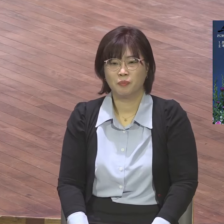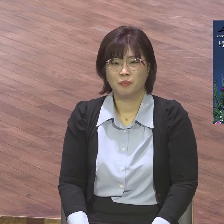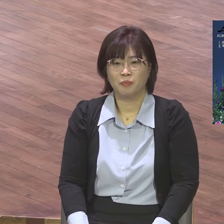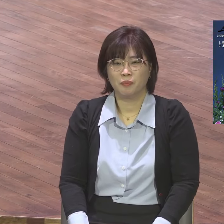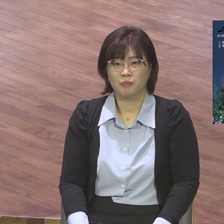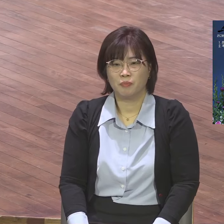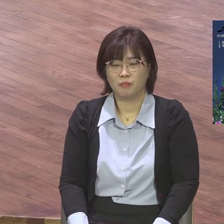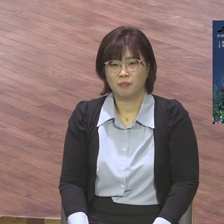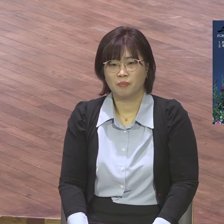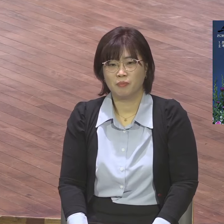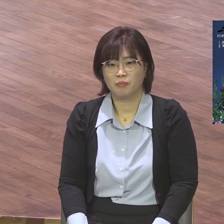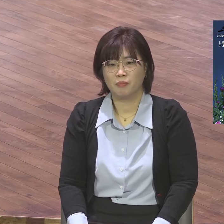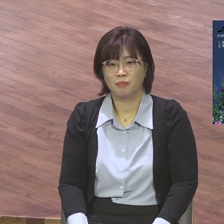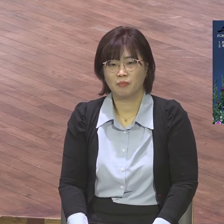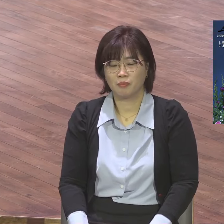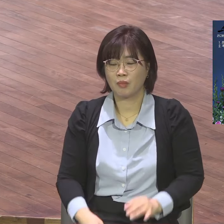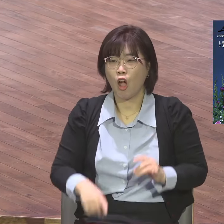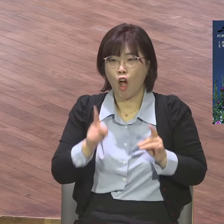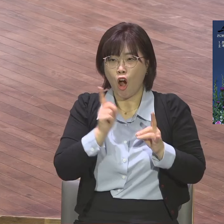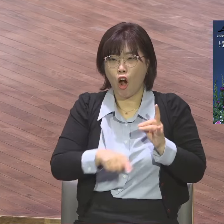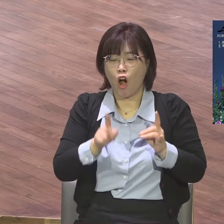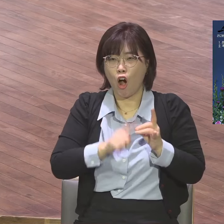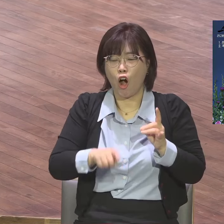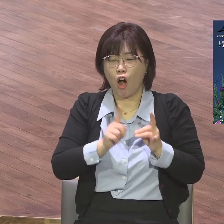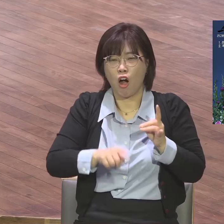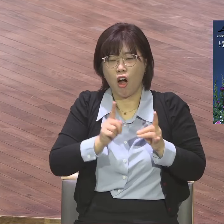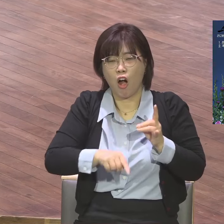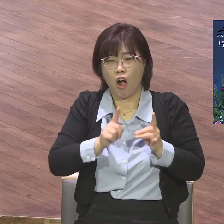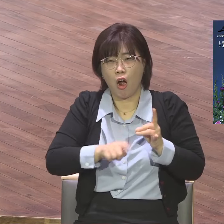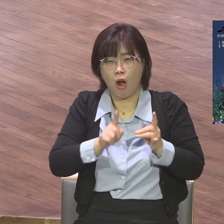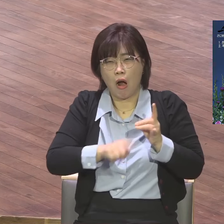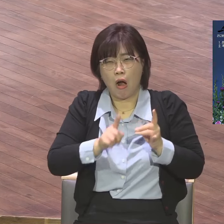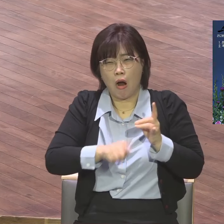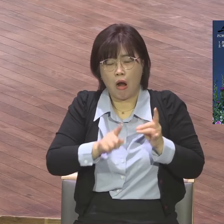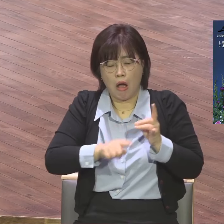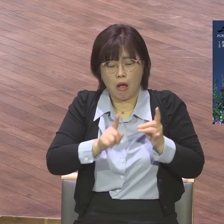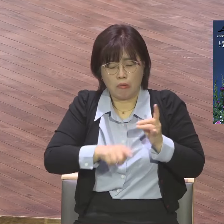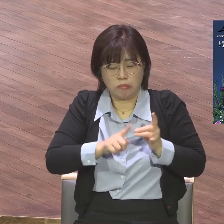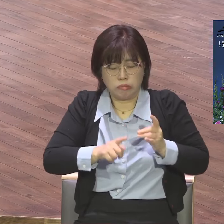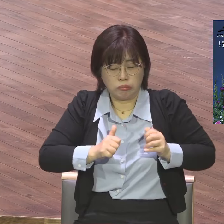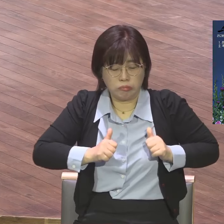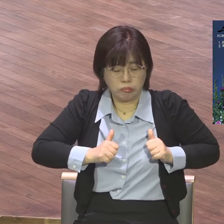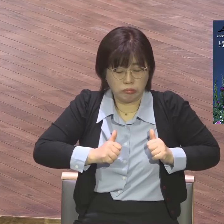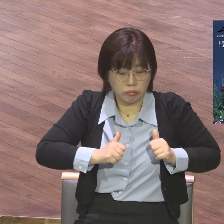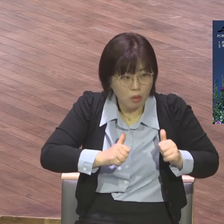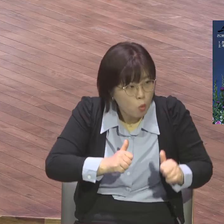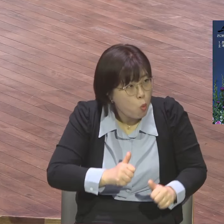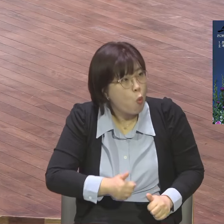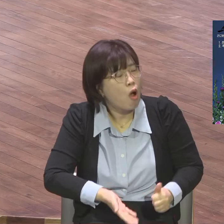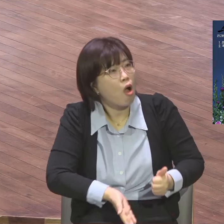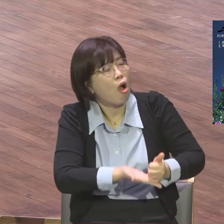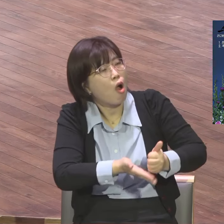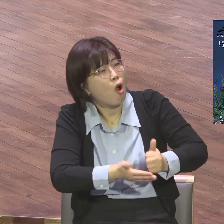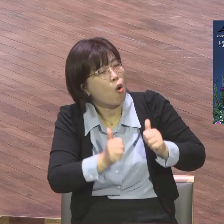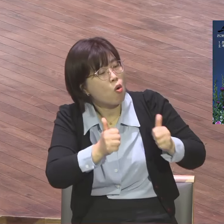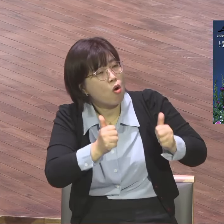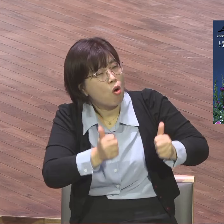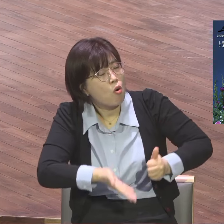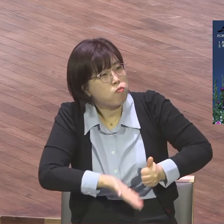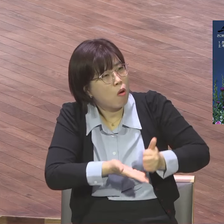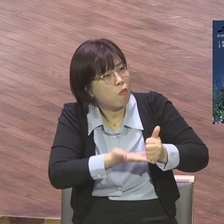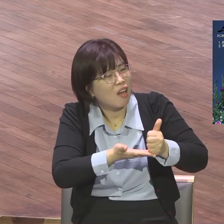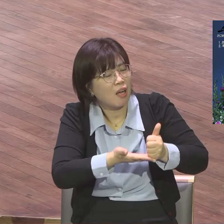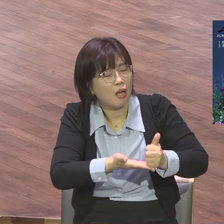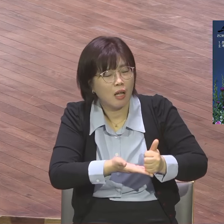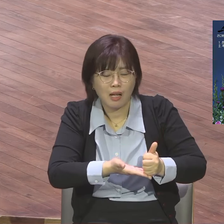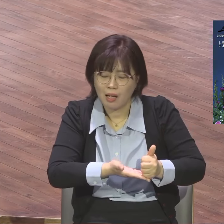그런데 그 예쁘고 착하게 생긴 그 여자들 머리 빡빡 갖고 그 젊은 애들 나이 20살